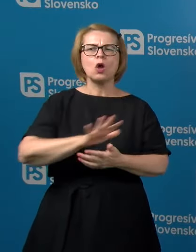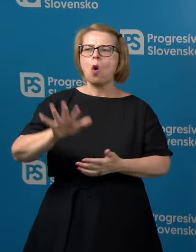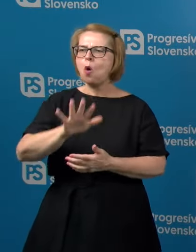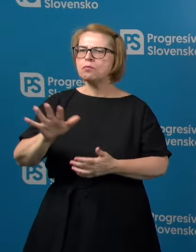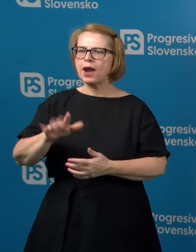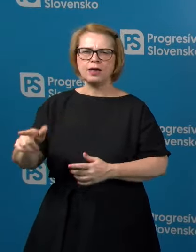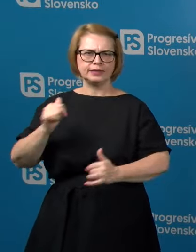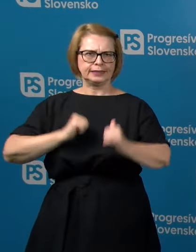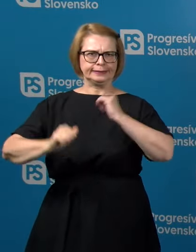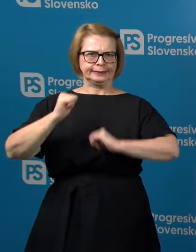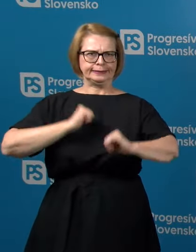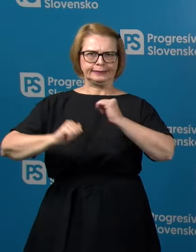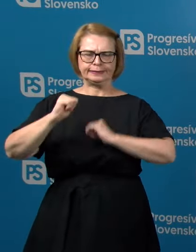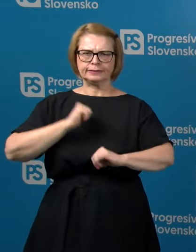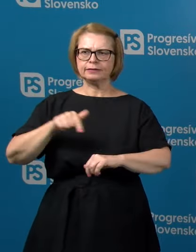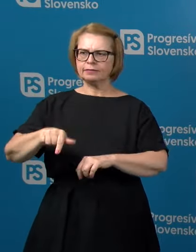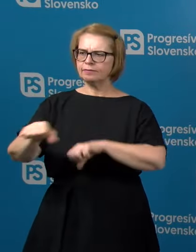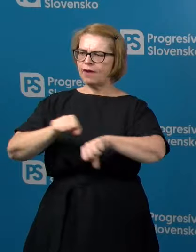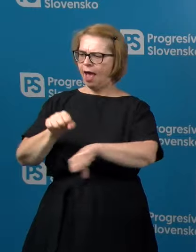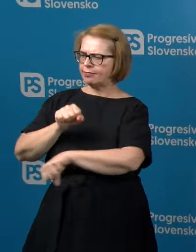trpia pod touto vládou.